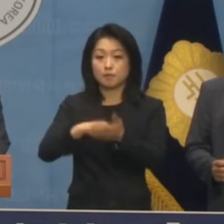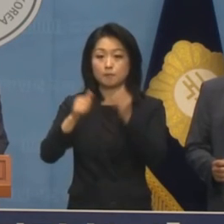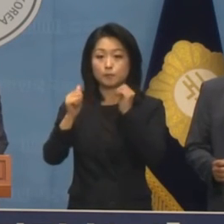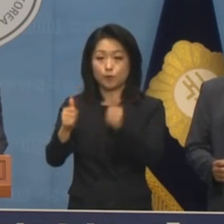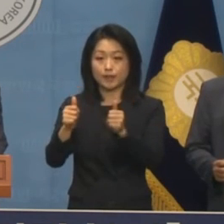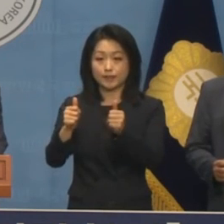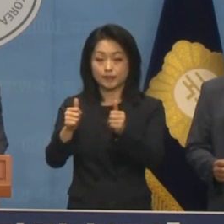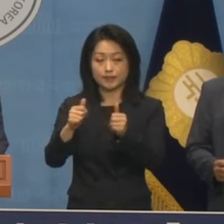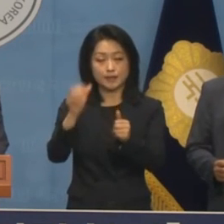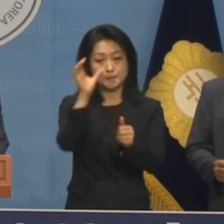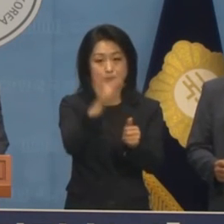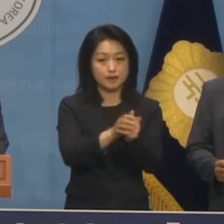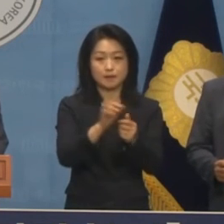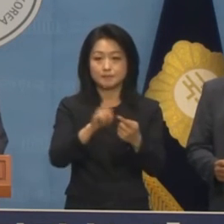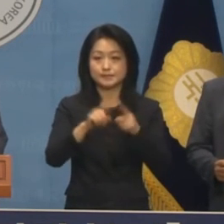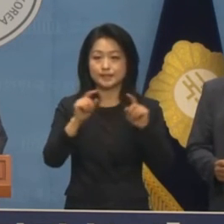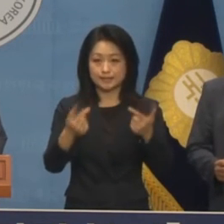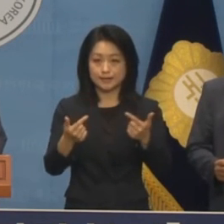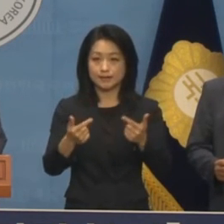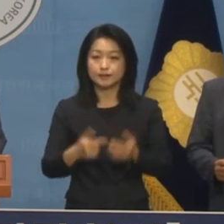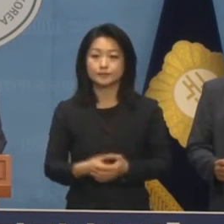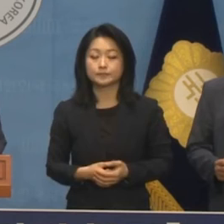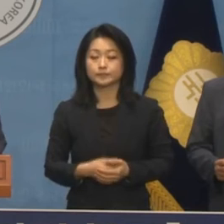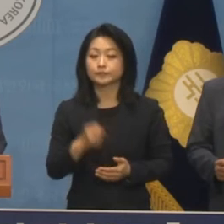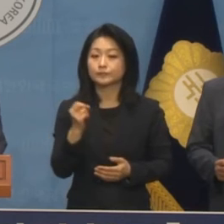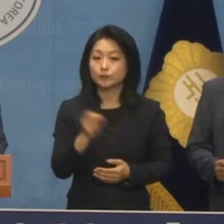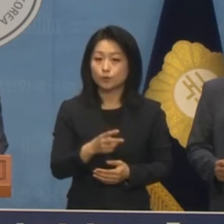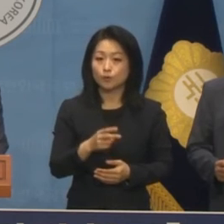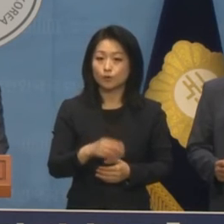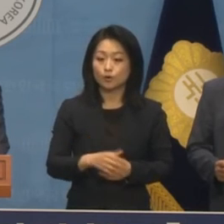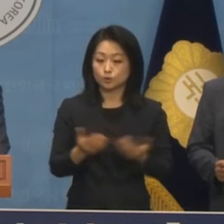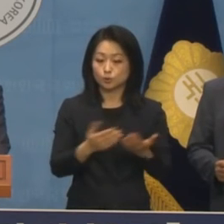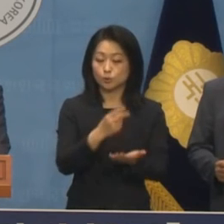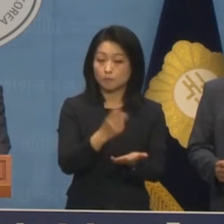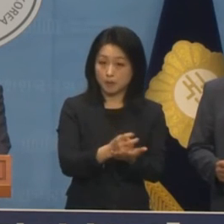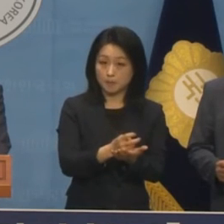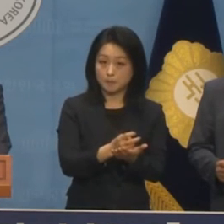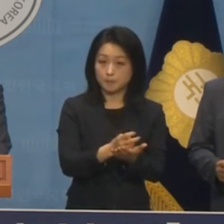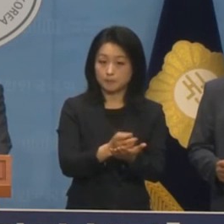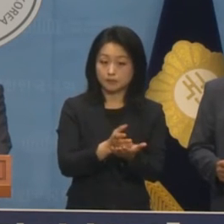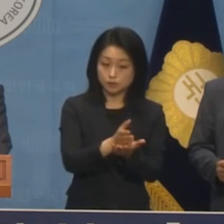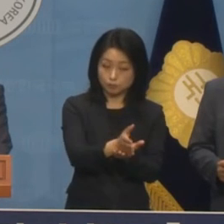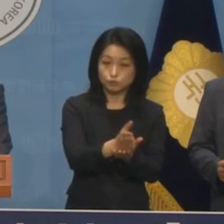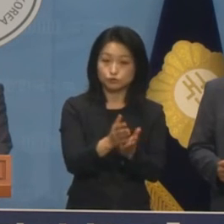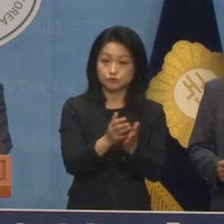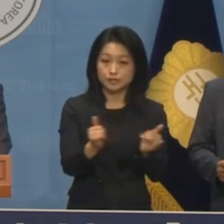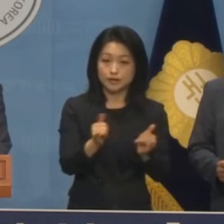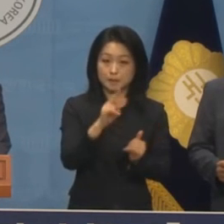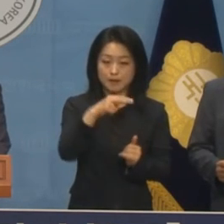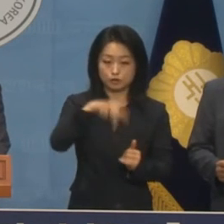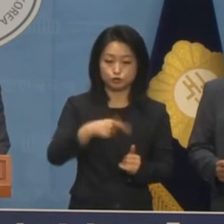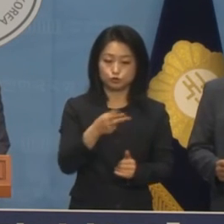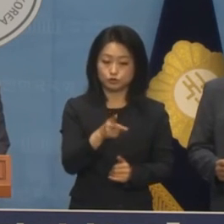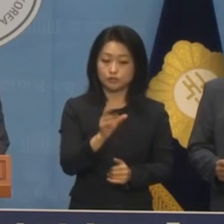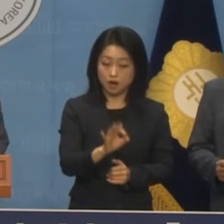대법관으로는 부적절하다고 판단된다. 이 밖에 노동법 전문가인 박순영